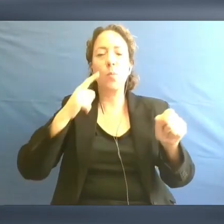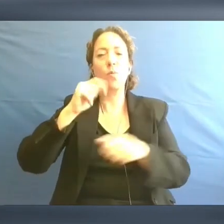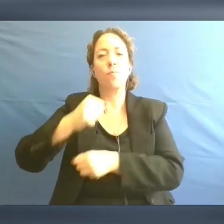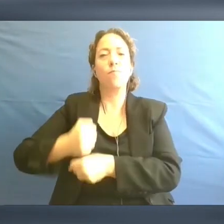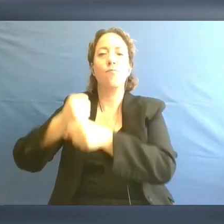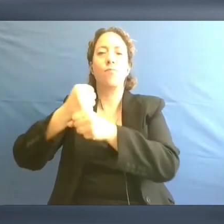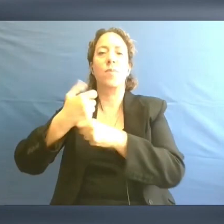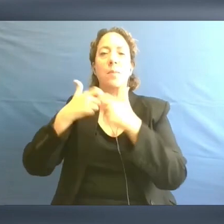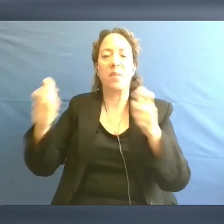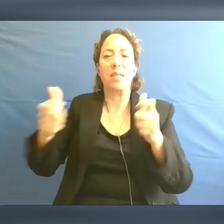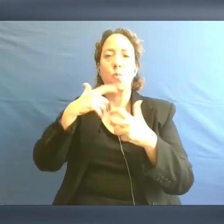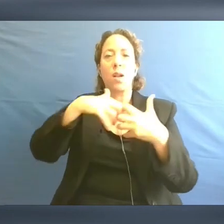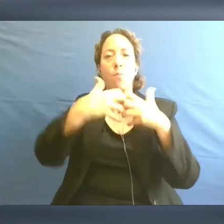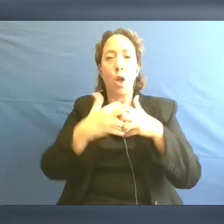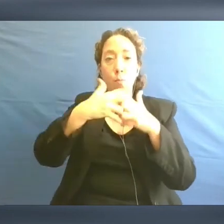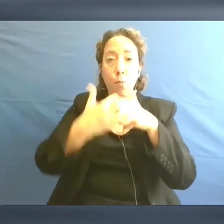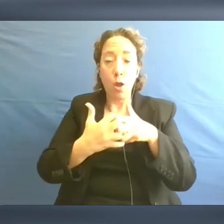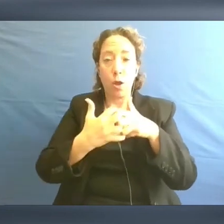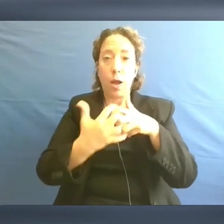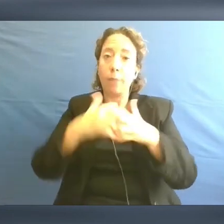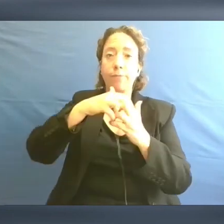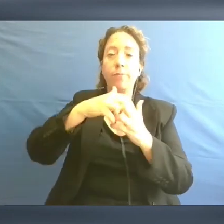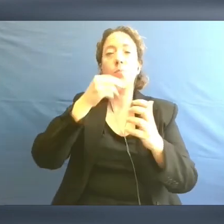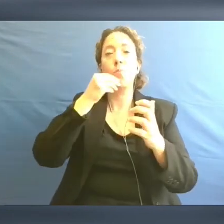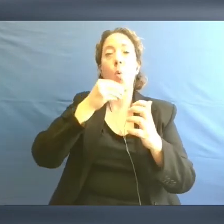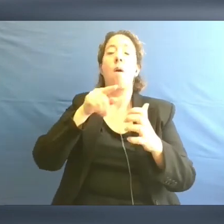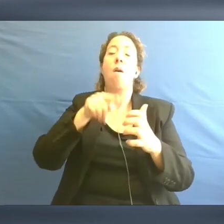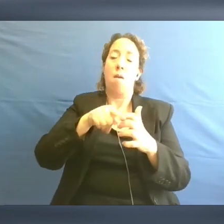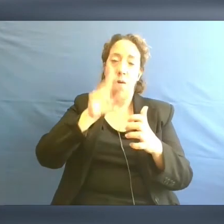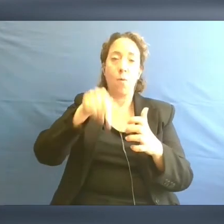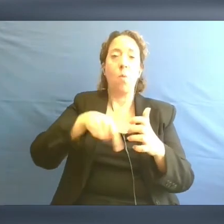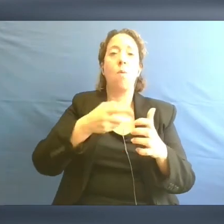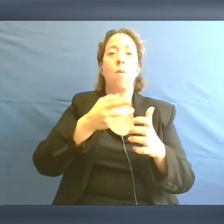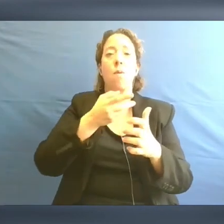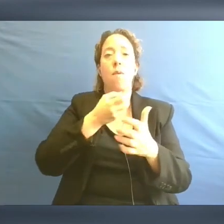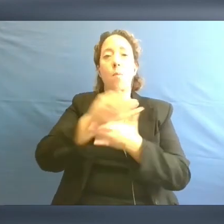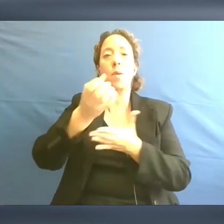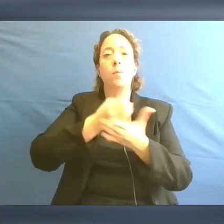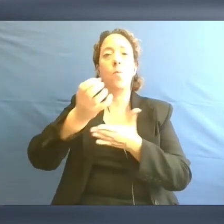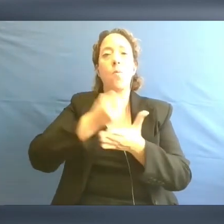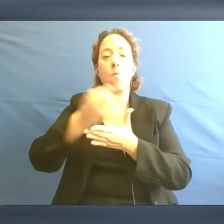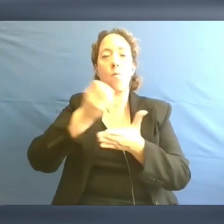bugs ont pu être fixés, et donc du coup, c'est possible que cette information devienne